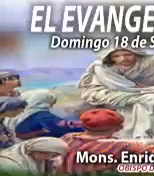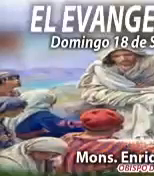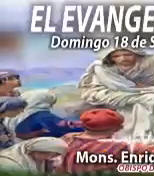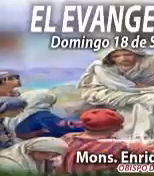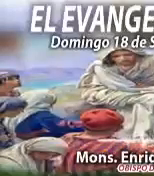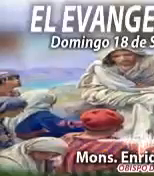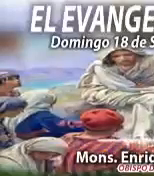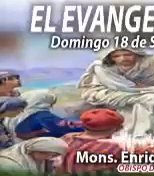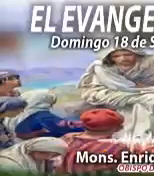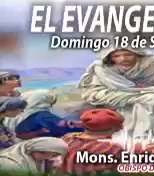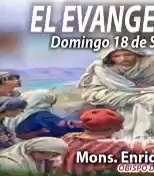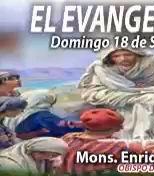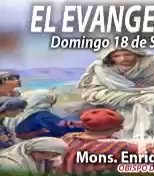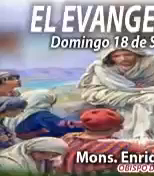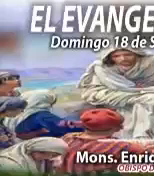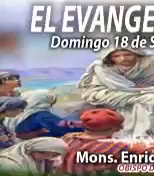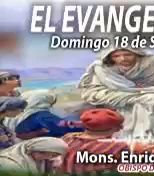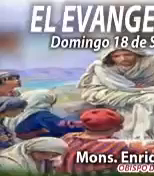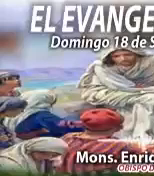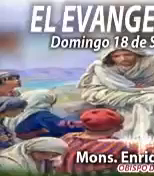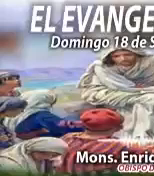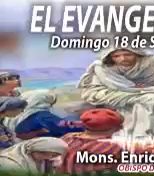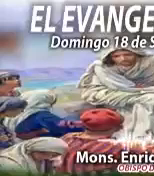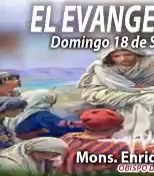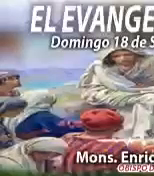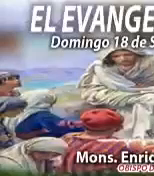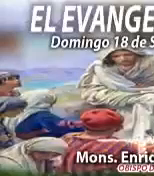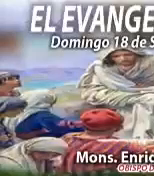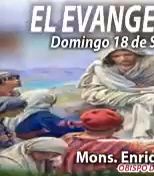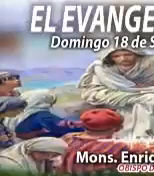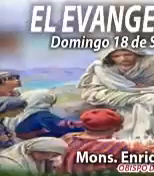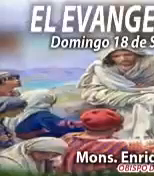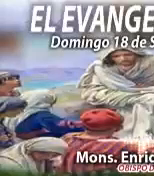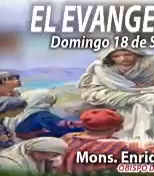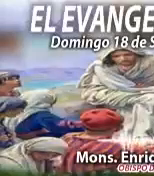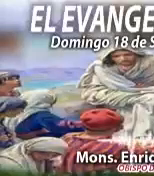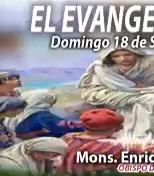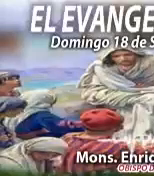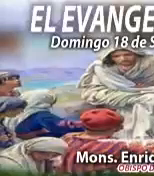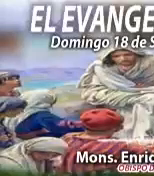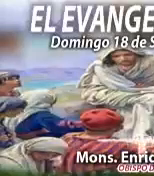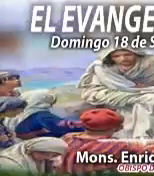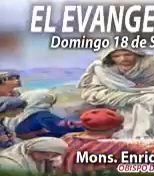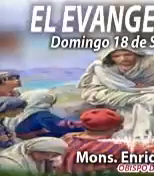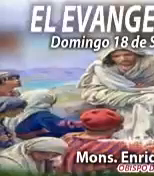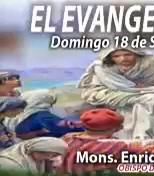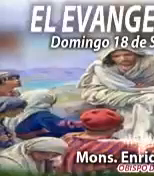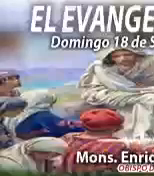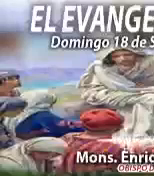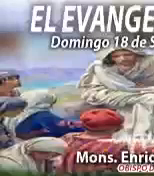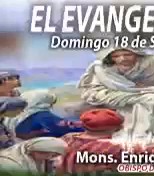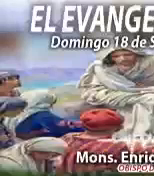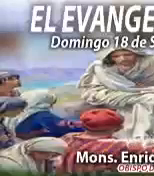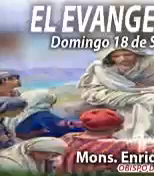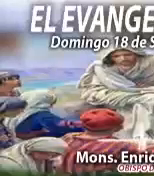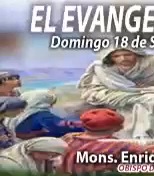Díaz, fortalezcamos nuestra fe. Seamos testigos de Jesús vivo y resucitado.